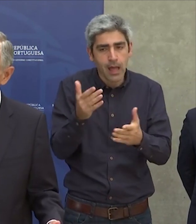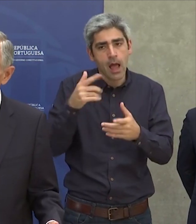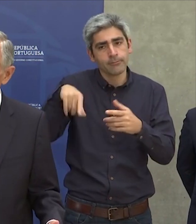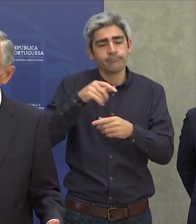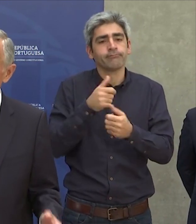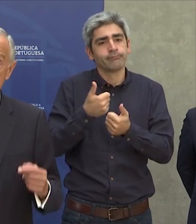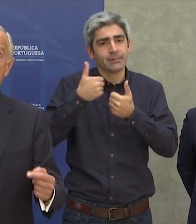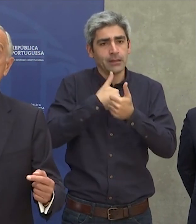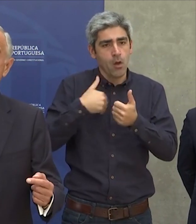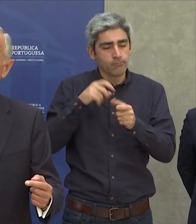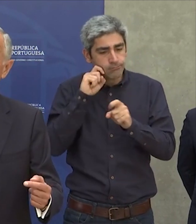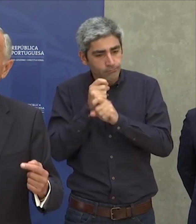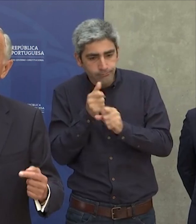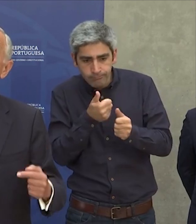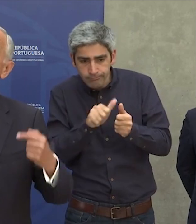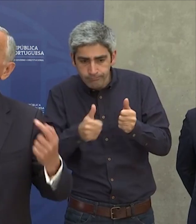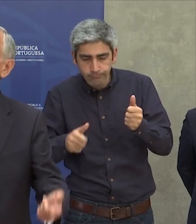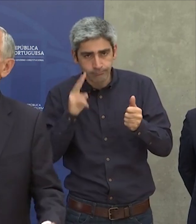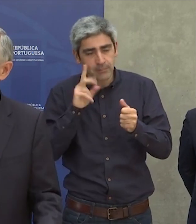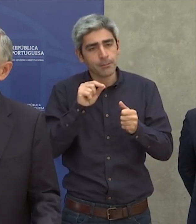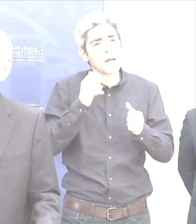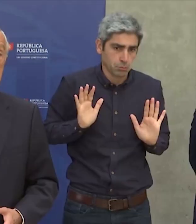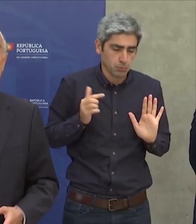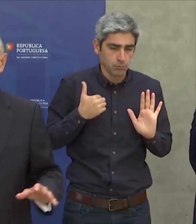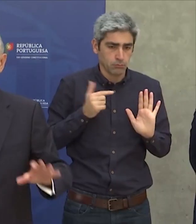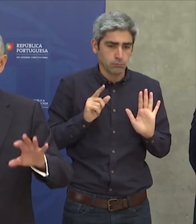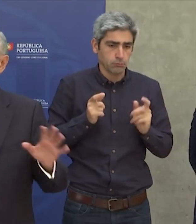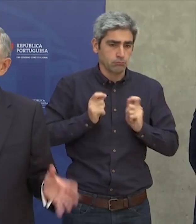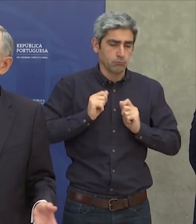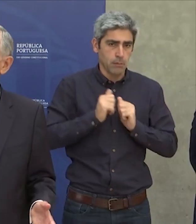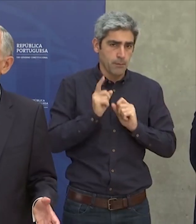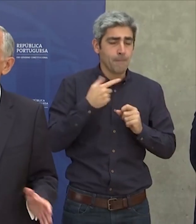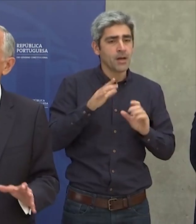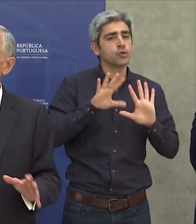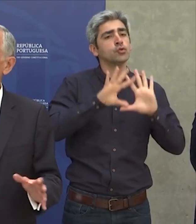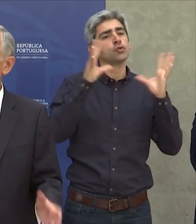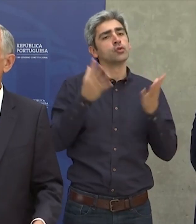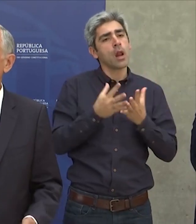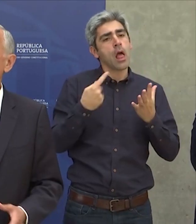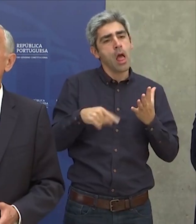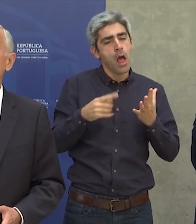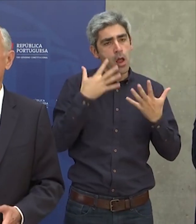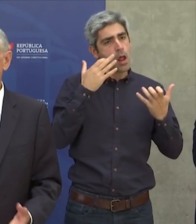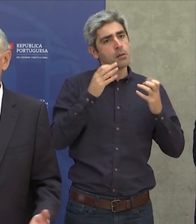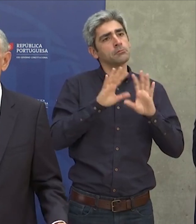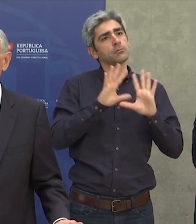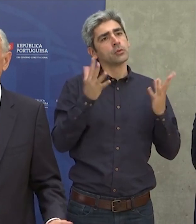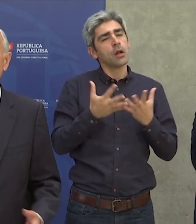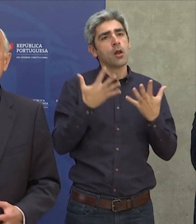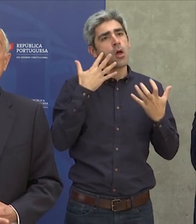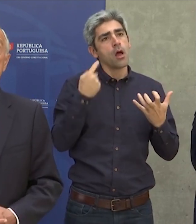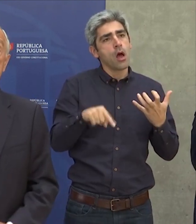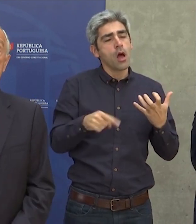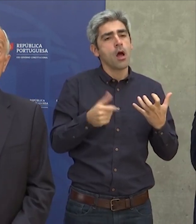acompanhadas e a preocupação de prevenir. Mas há um pano de fundo, que é bom que fique claro, que é